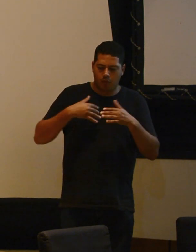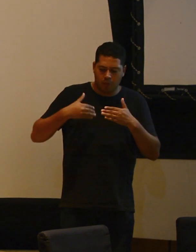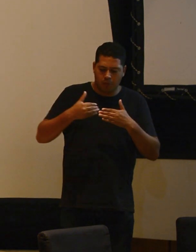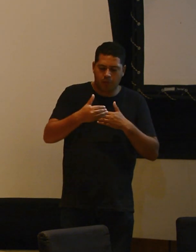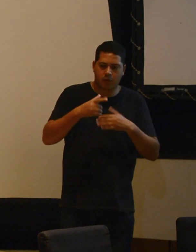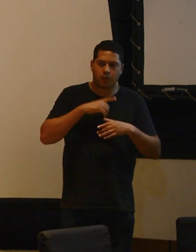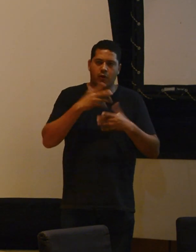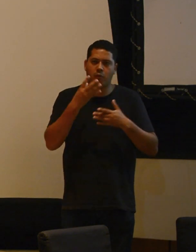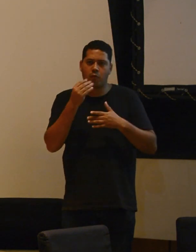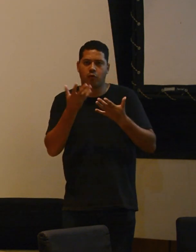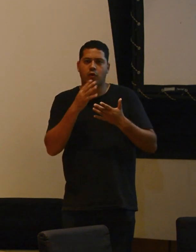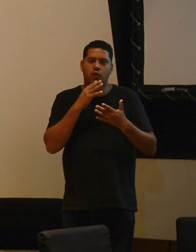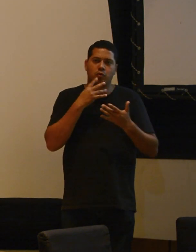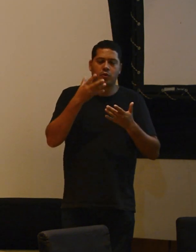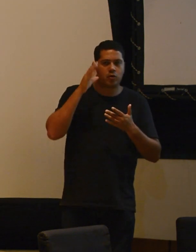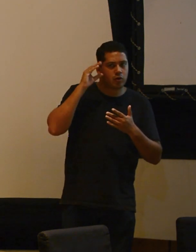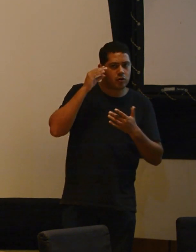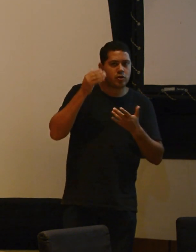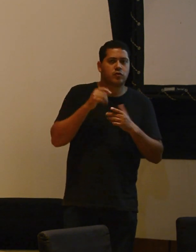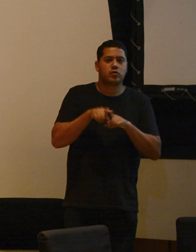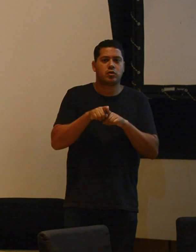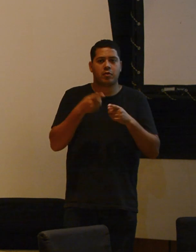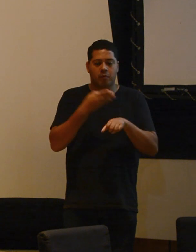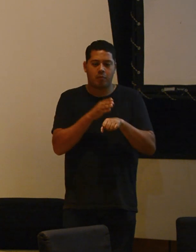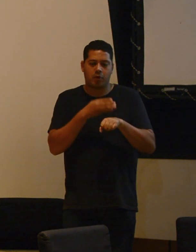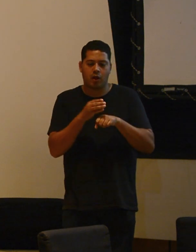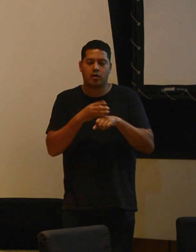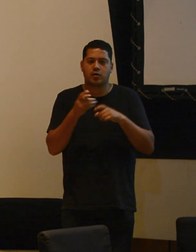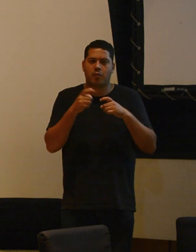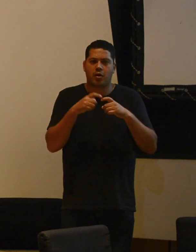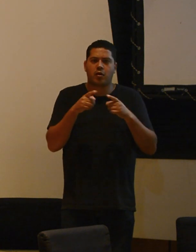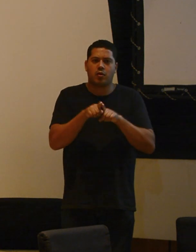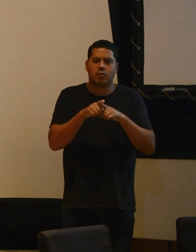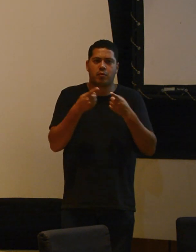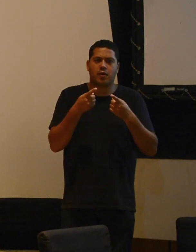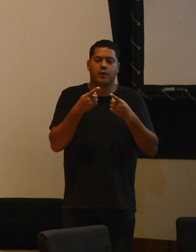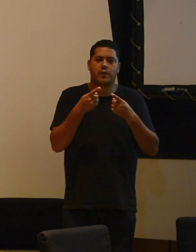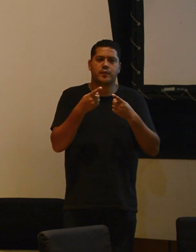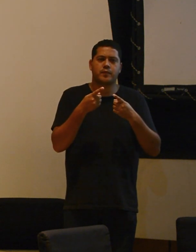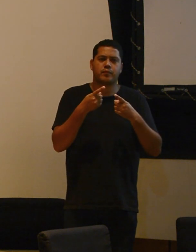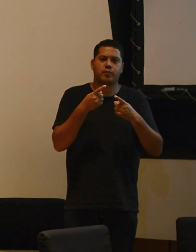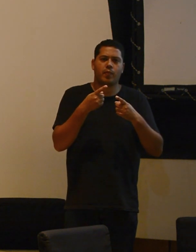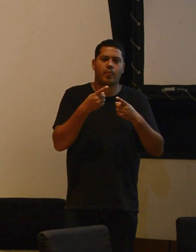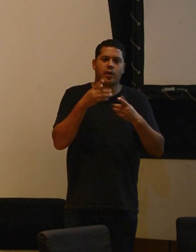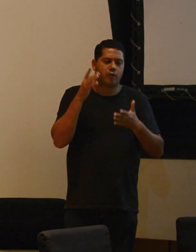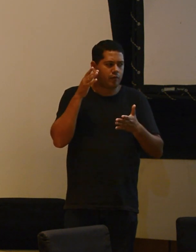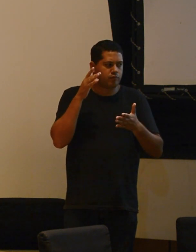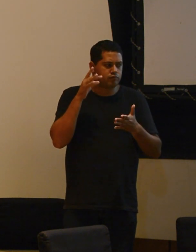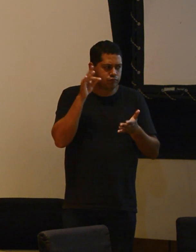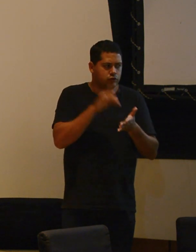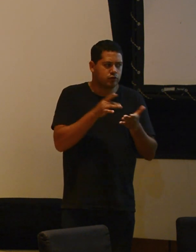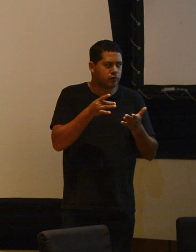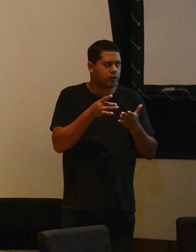evidência científica e de prática clínica que realmente só evidencia mais e fortifica de que a avaliação